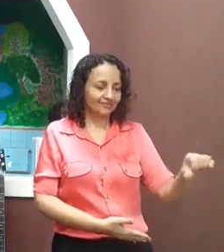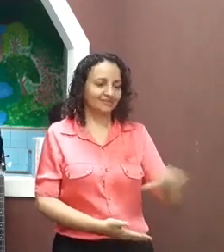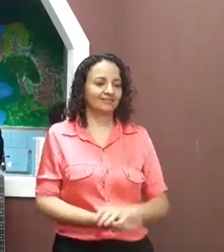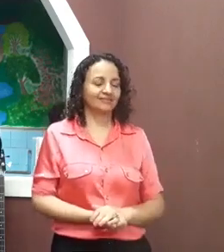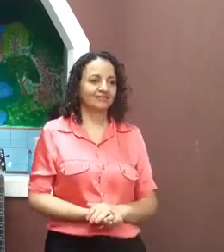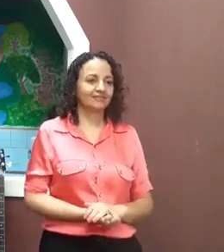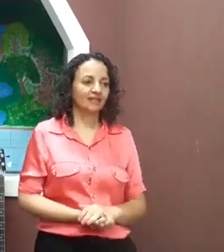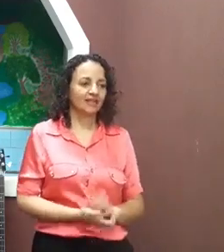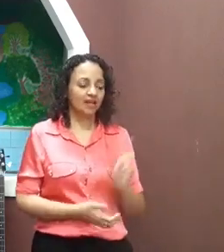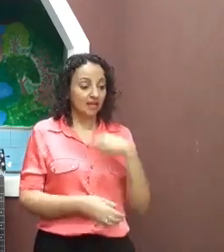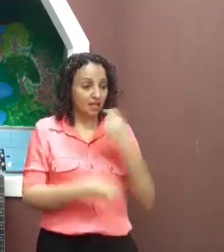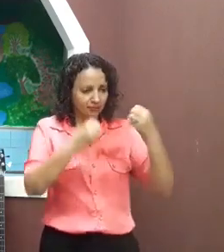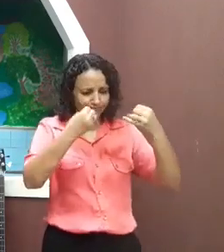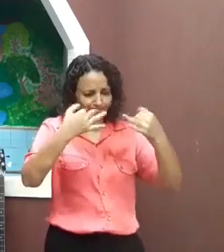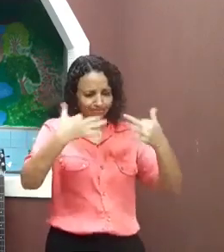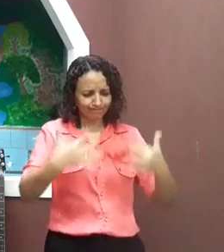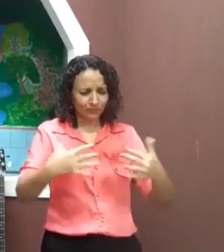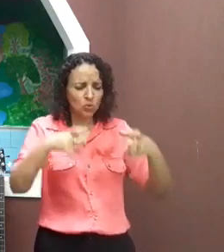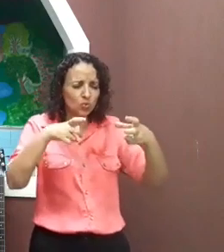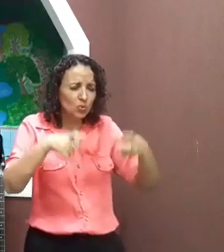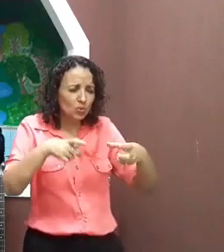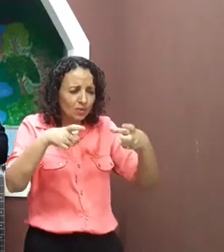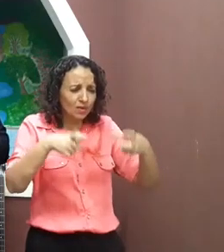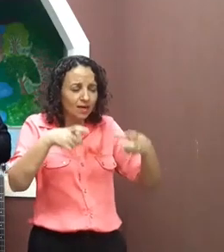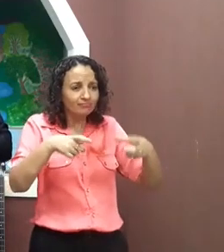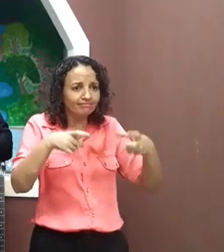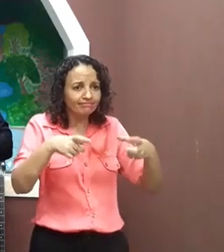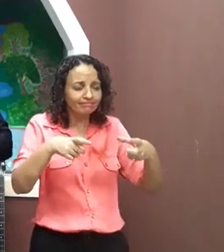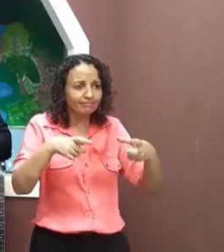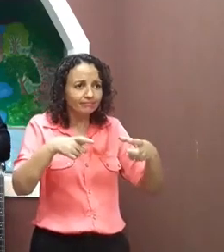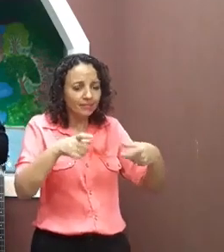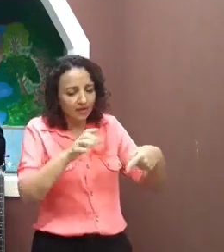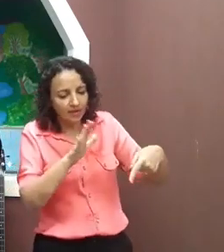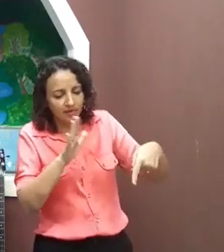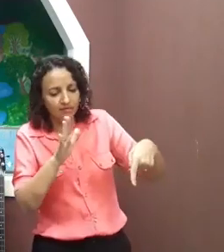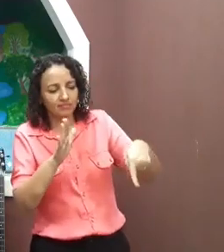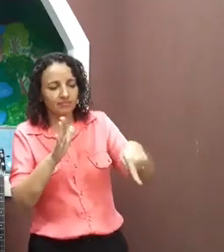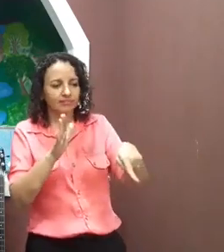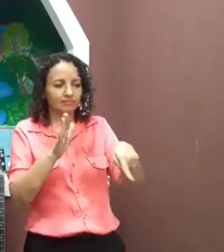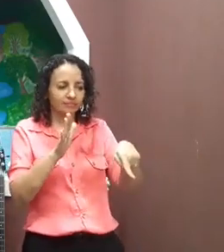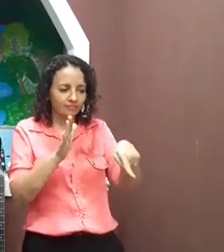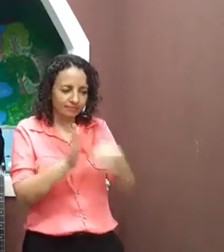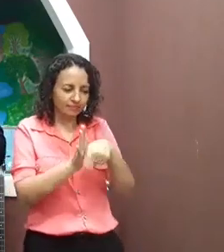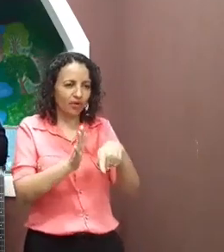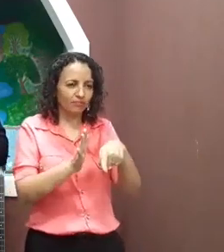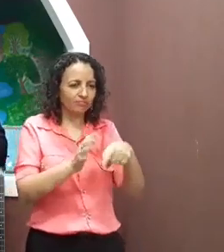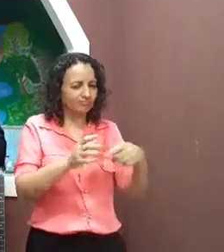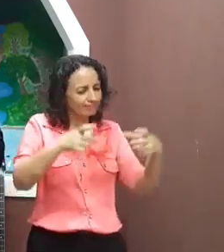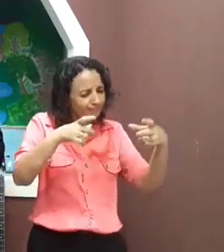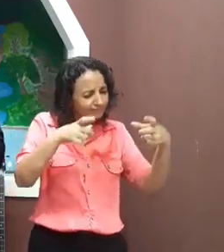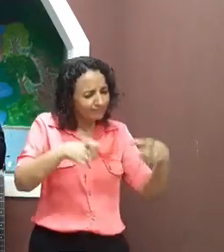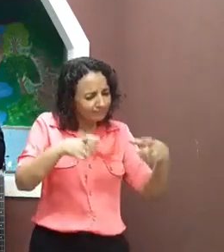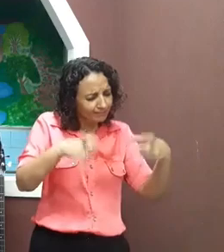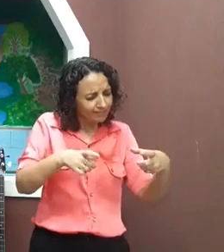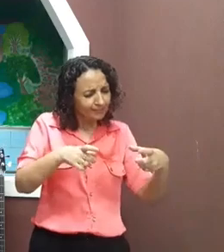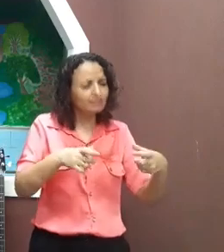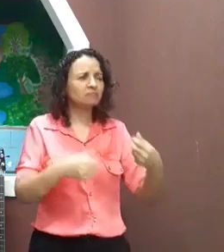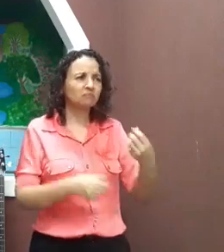Nós vamos falar de um lugar a se pertencer, um lugar para